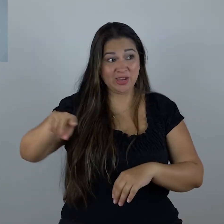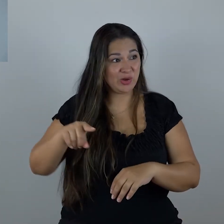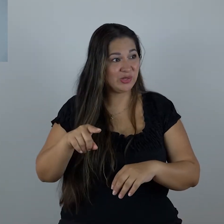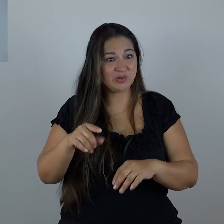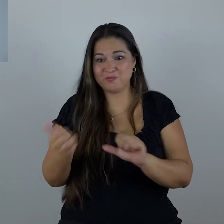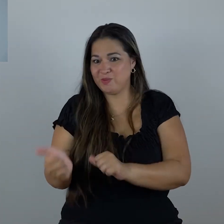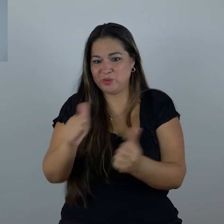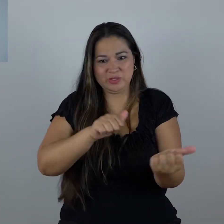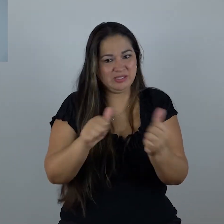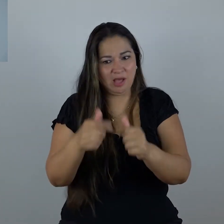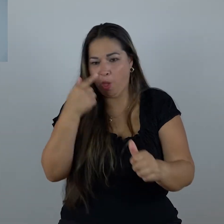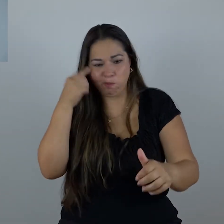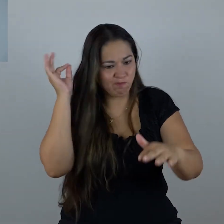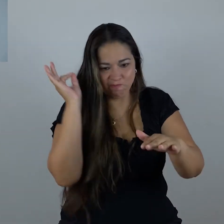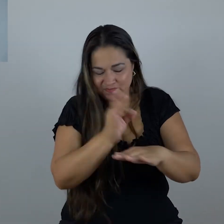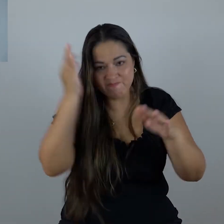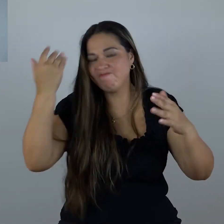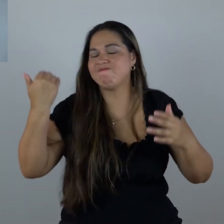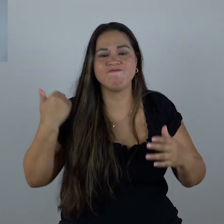inmediatamente.